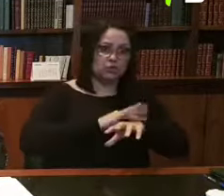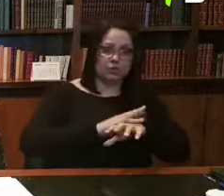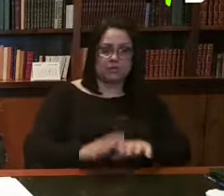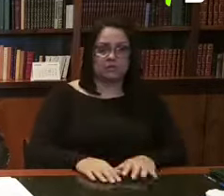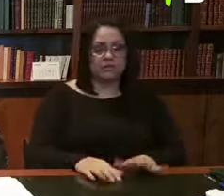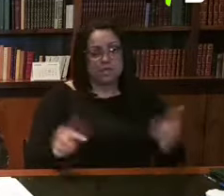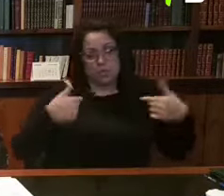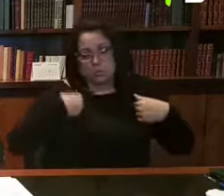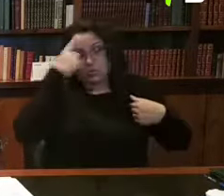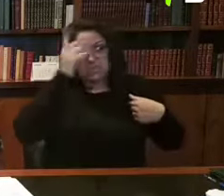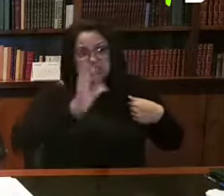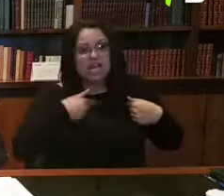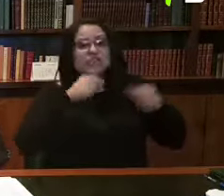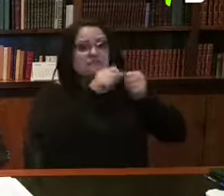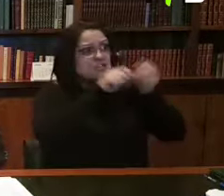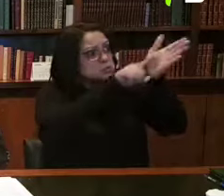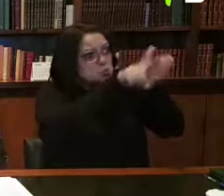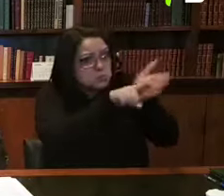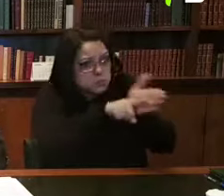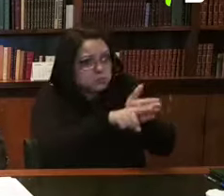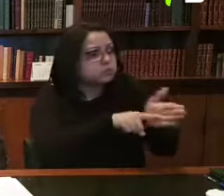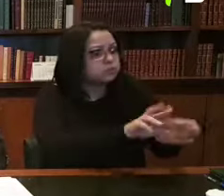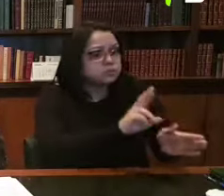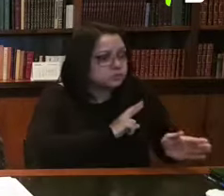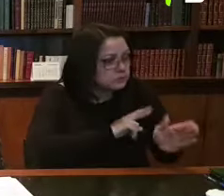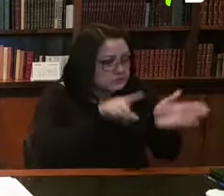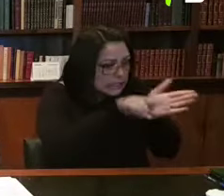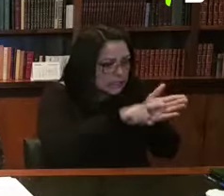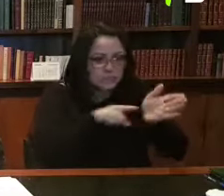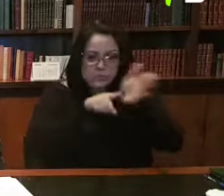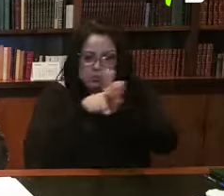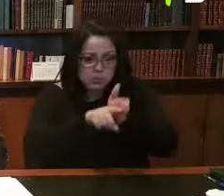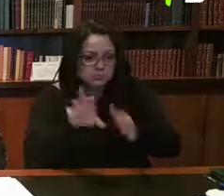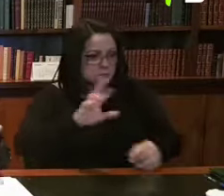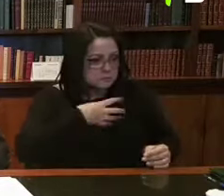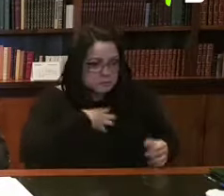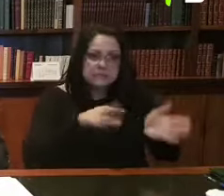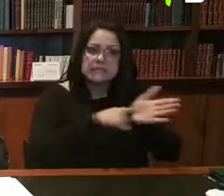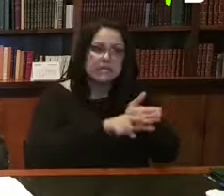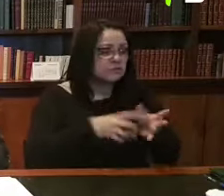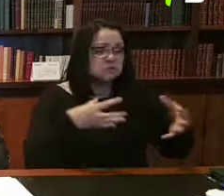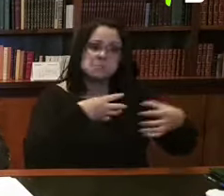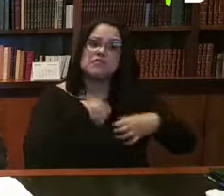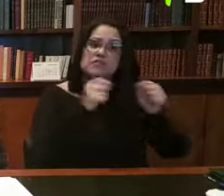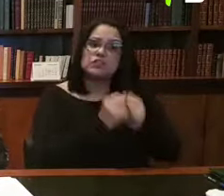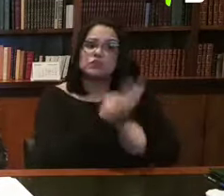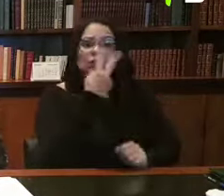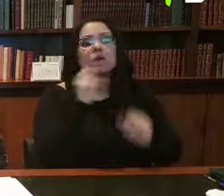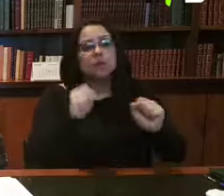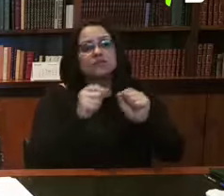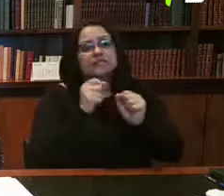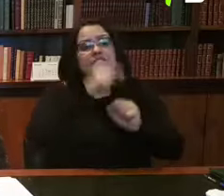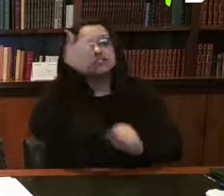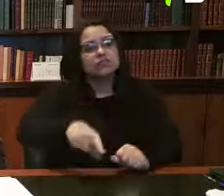de acordo com ele eu não sei se já peguei fiz dois testes atrás deu negativo alguns acho que eu já peguei não senti nada não sei eu possa